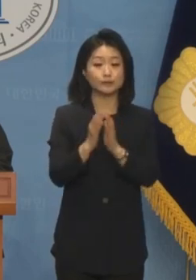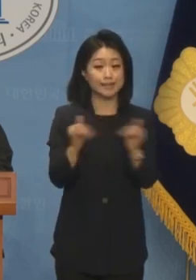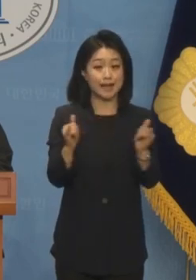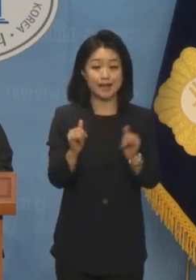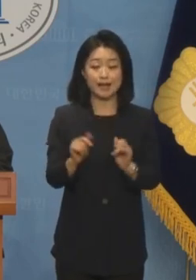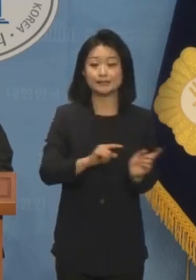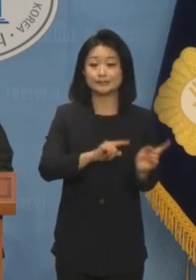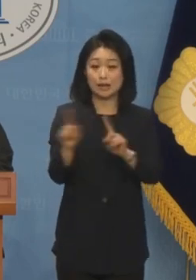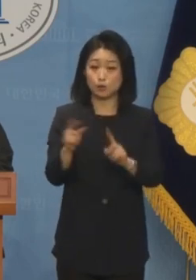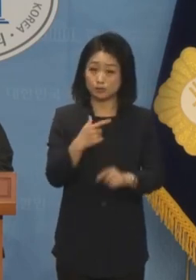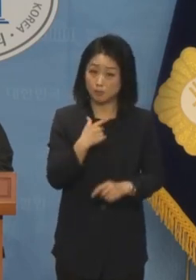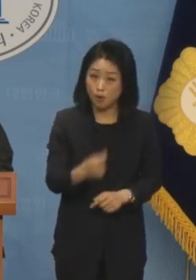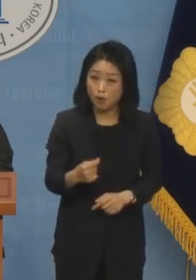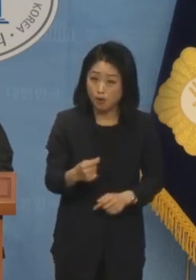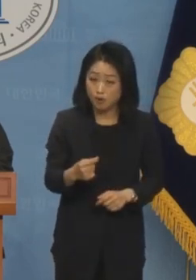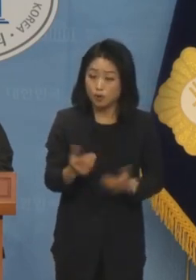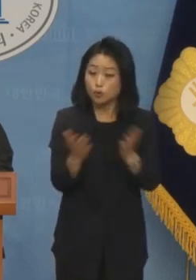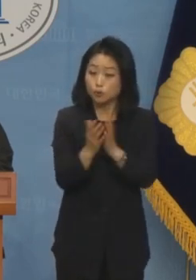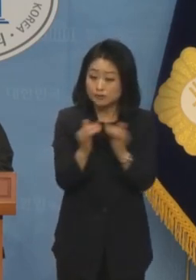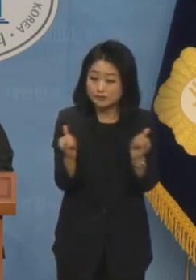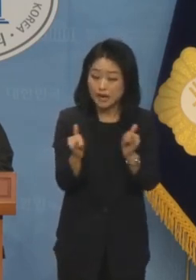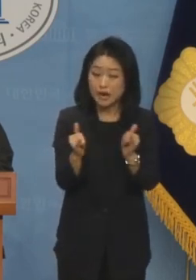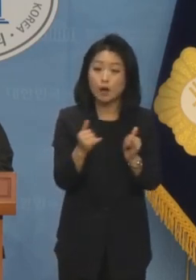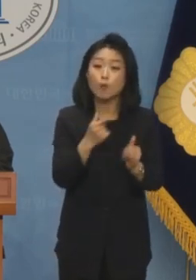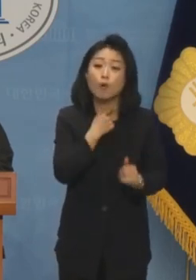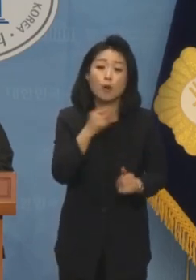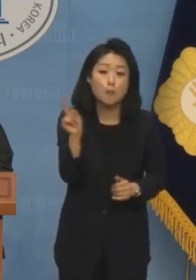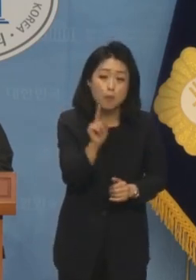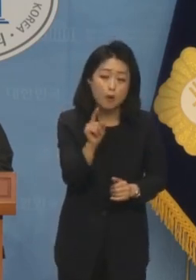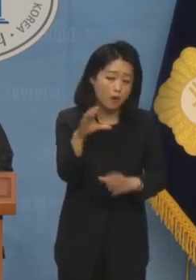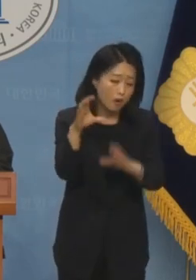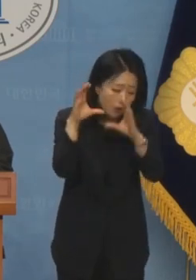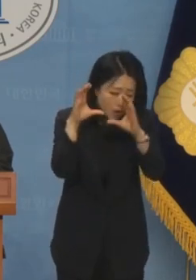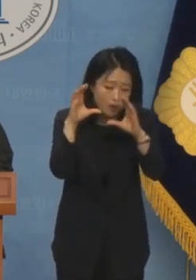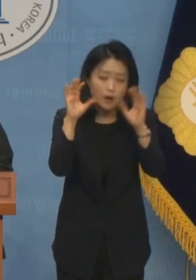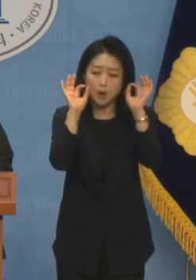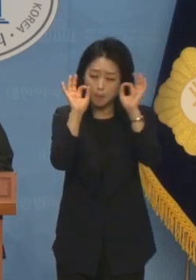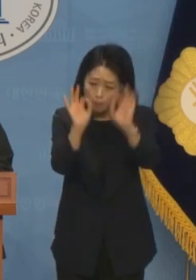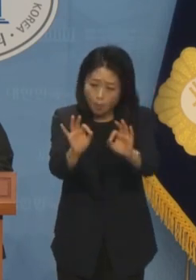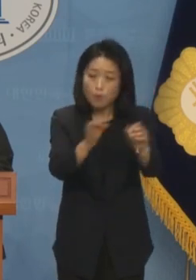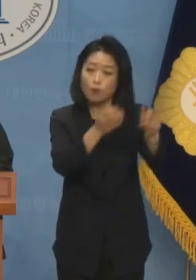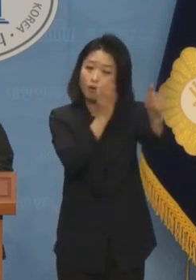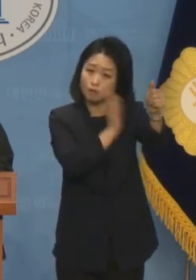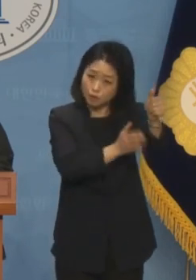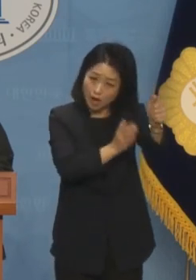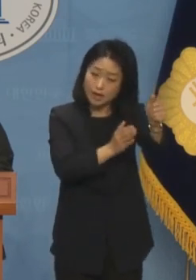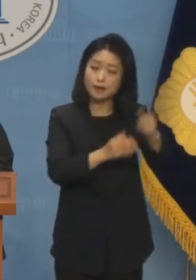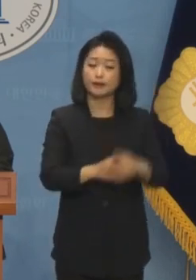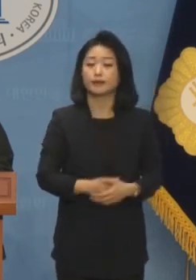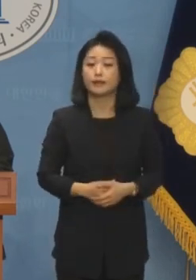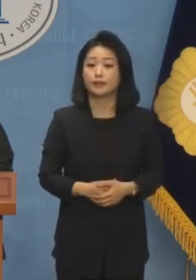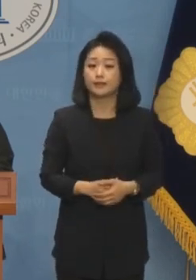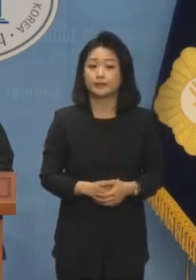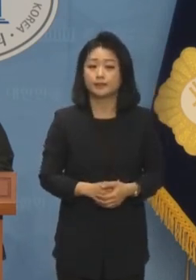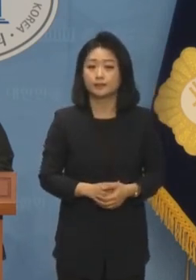노동자를 살리고 싶다면 노동자들의 목소리에 귀를 기울이는 것이 첫